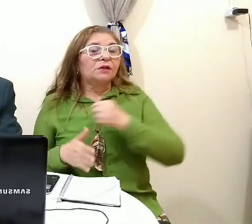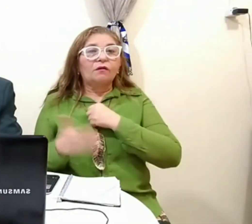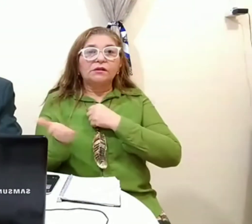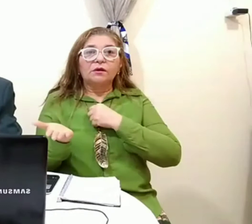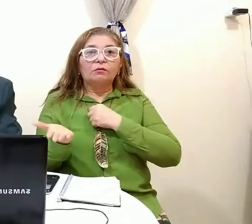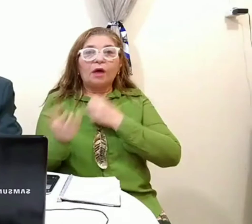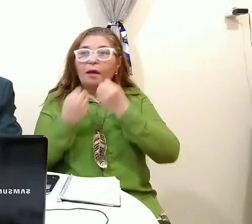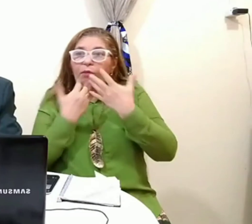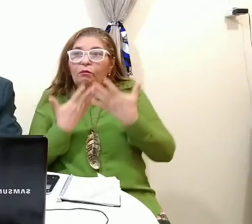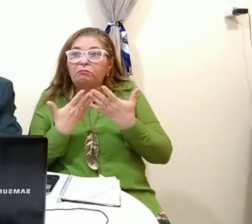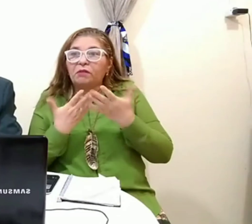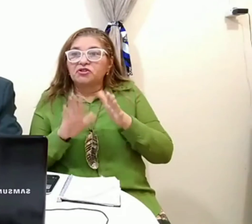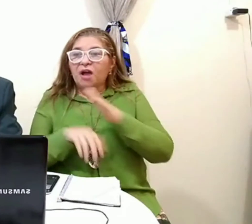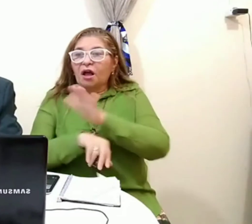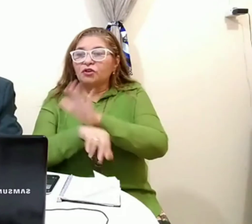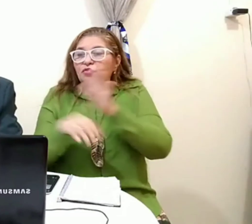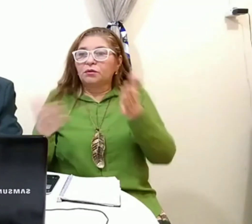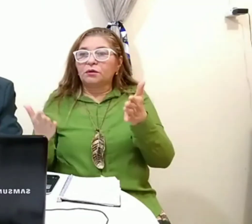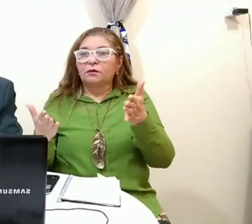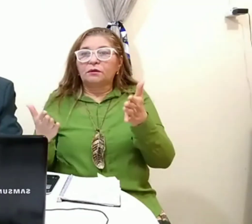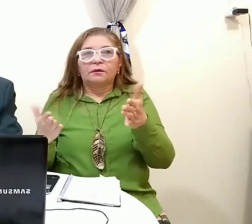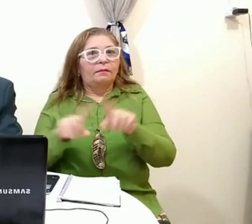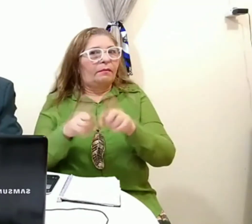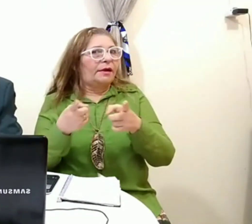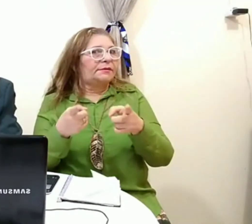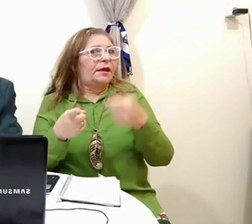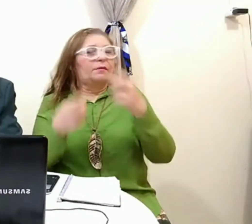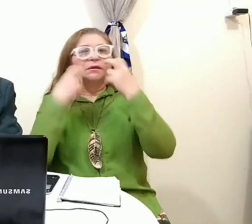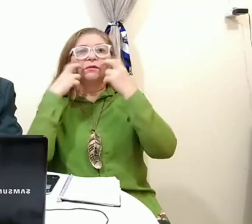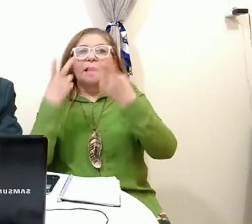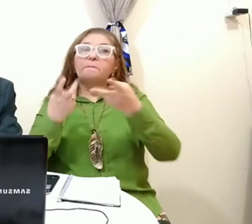aí não precisa fazer mais nada. Mas a gente vai notar no